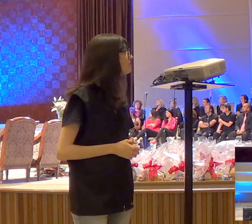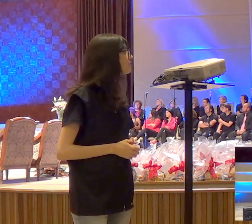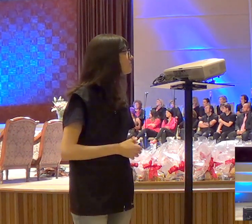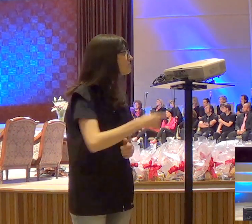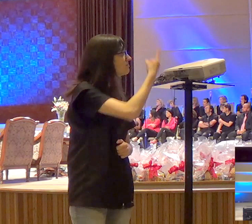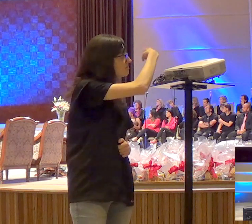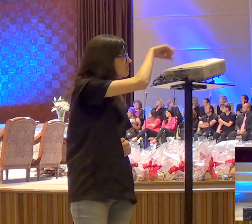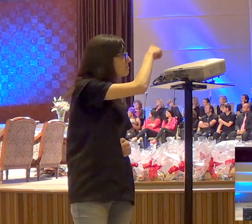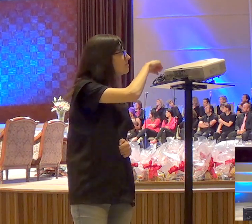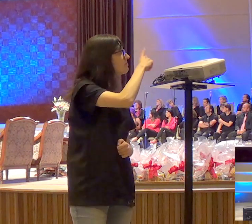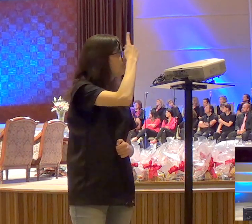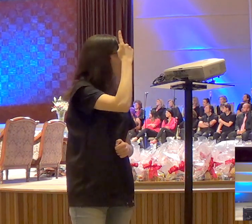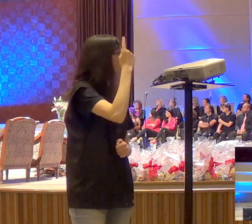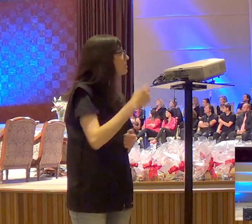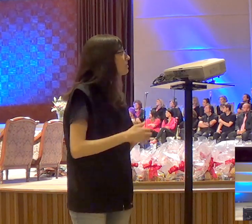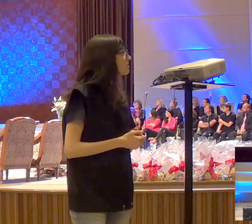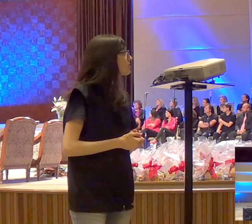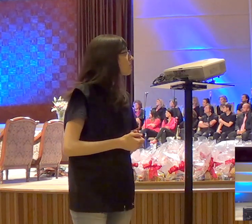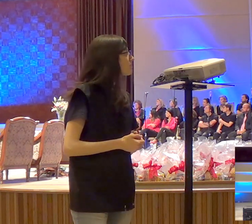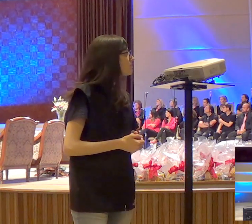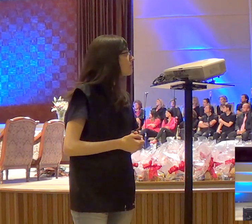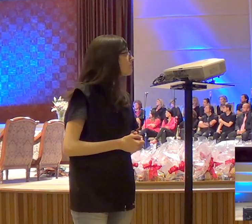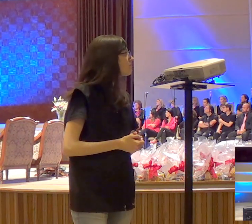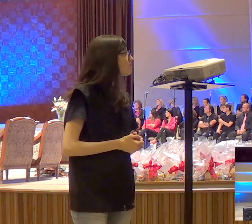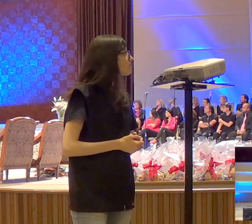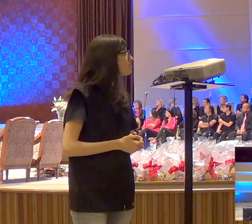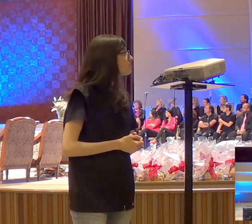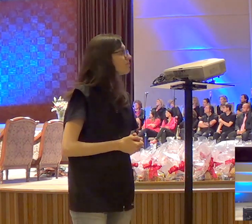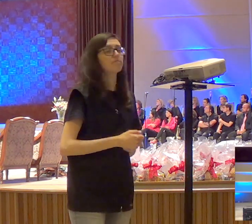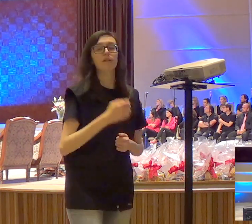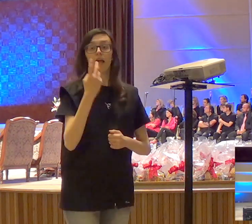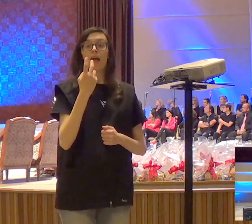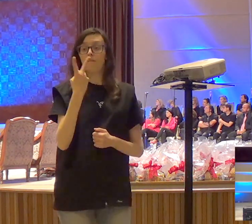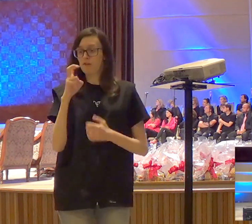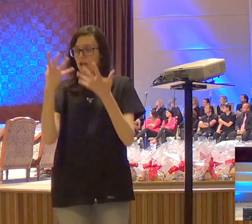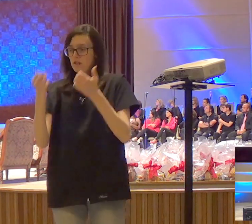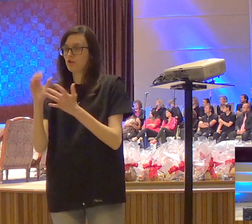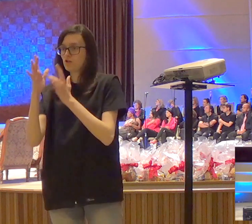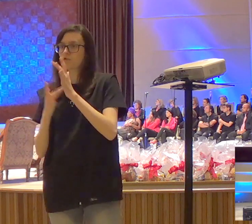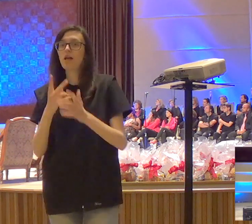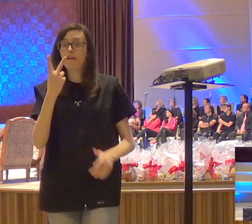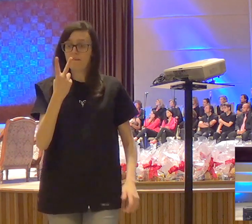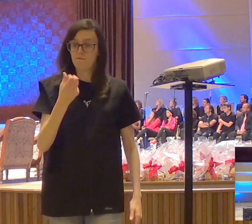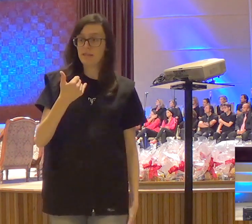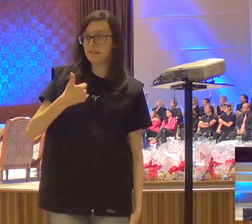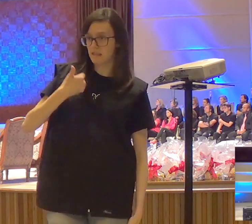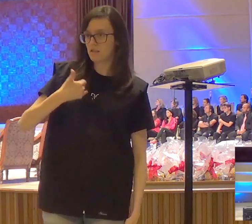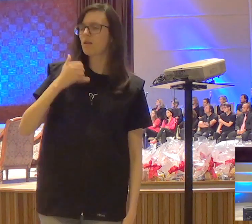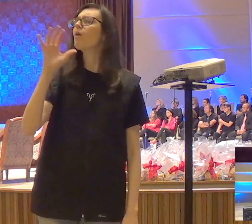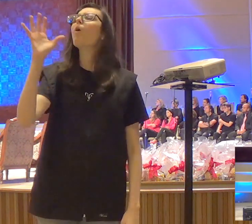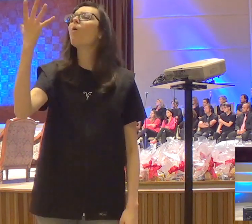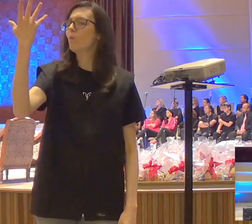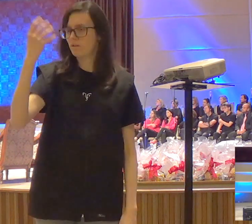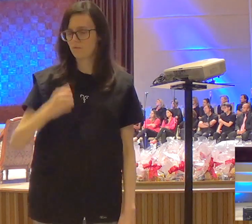Okay. And at the age of 26, e com a idade de 26, I was invited